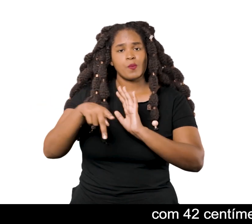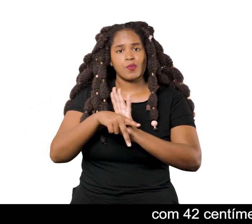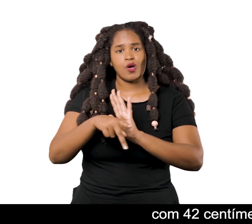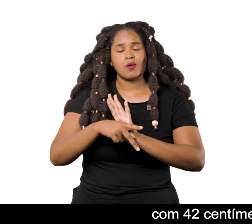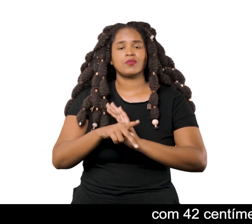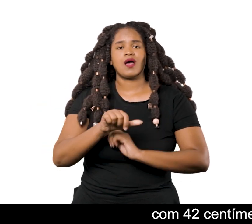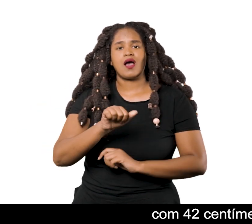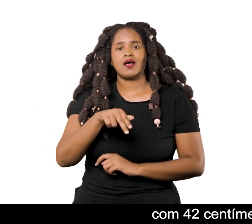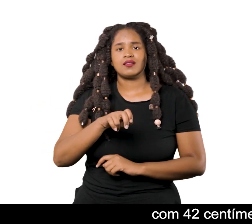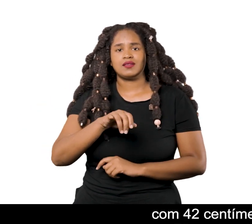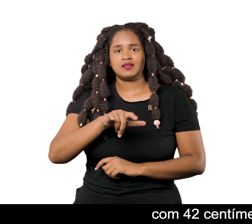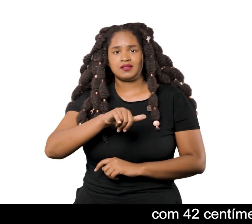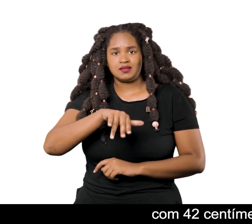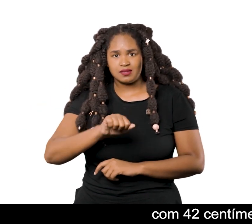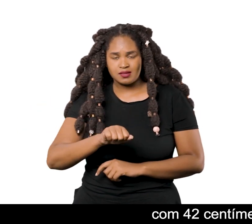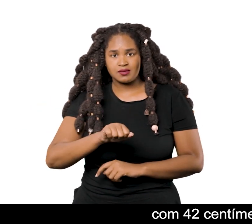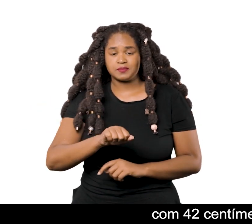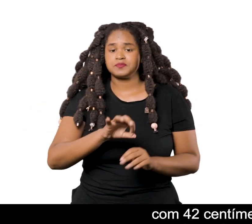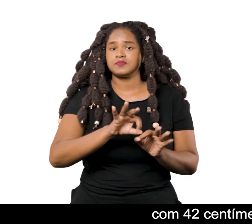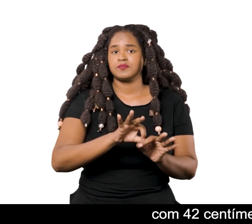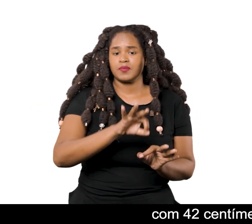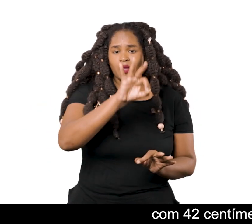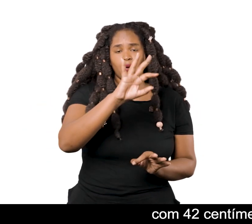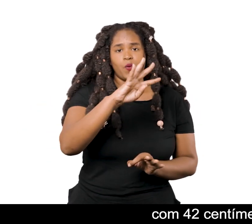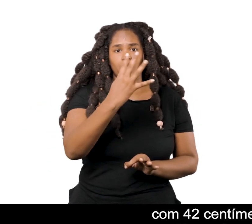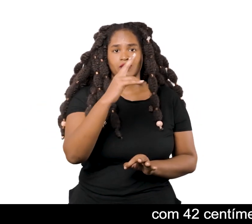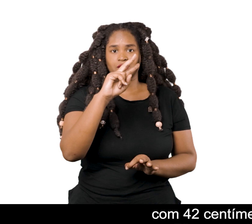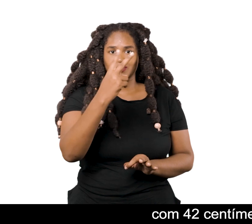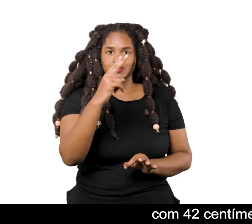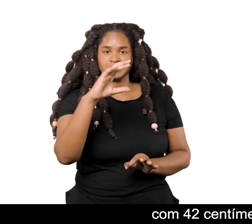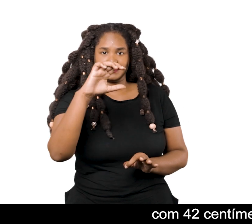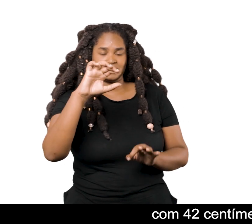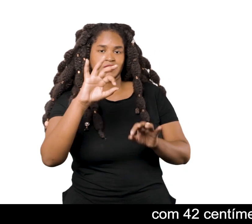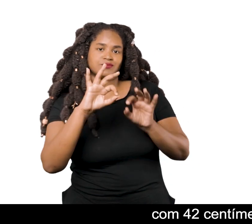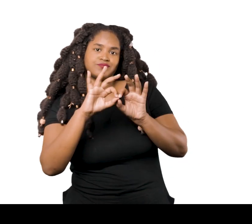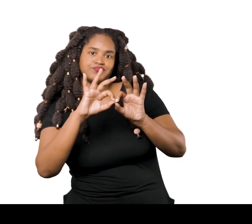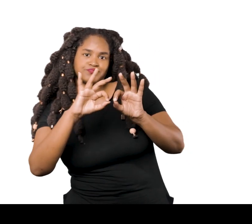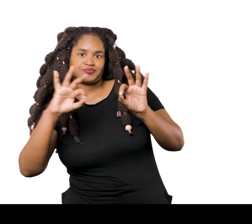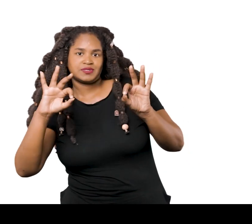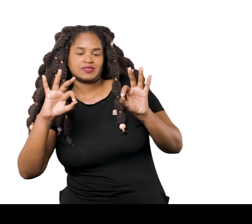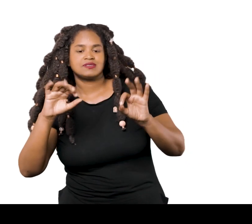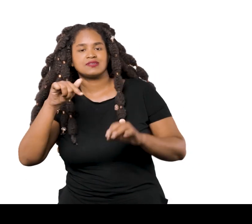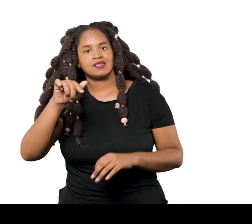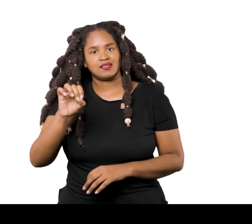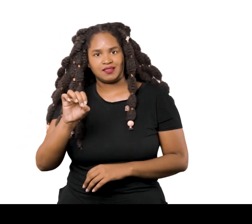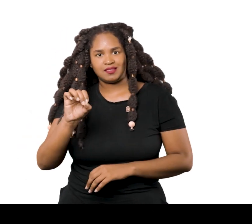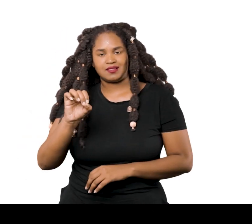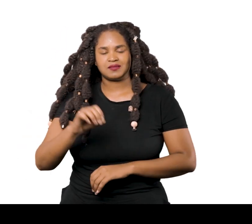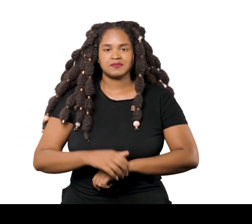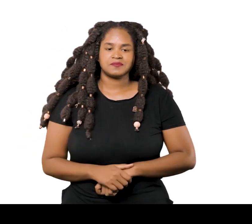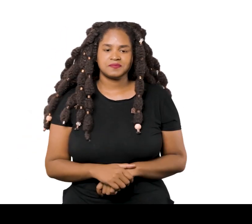com 42 centímetros de altura por 70 centímetros de largura.